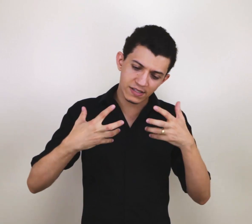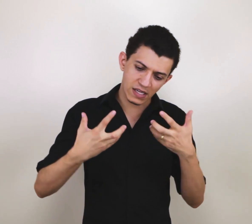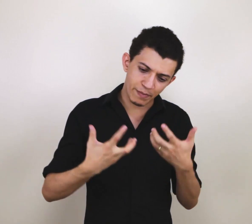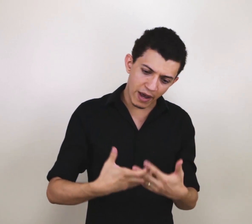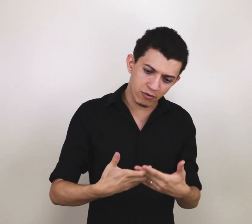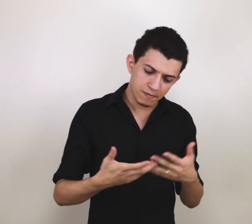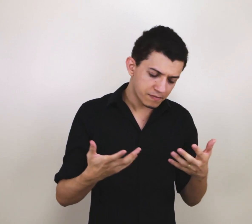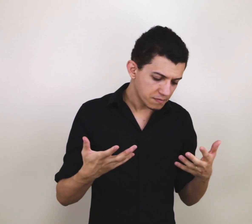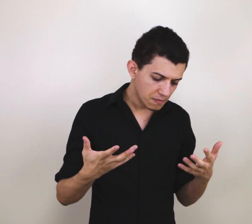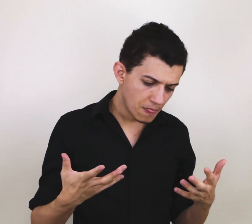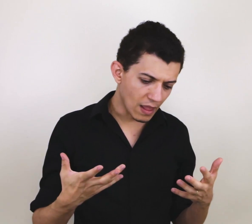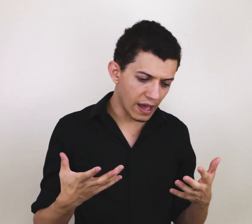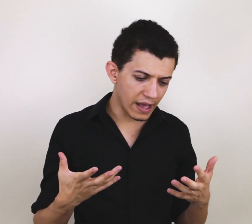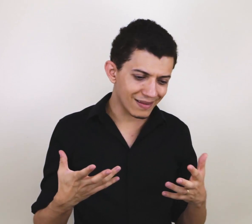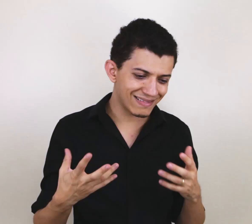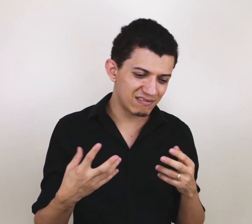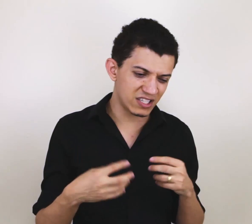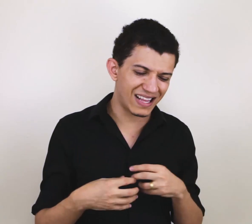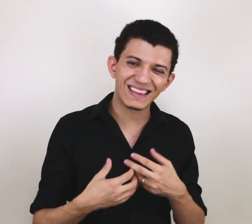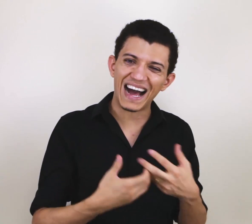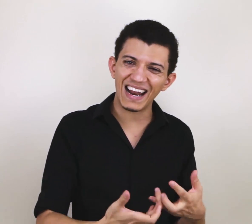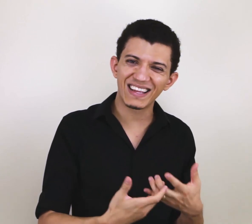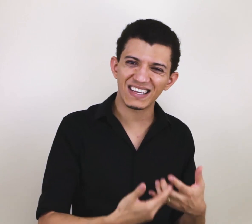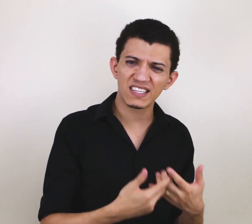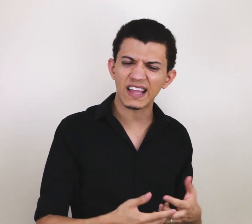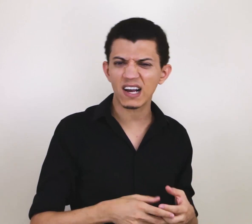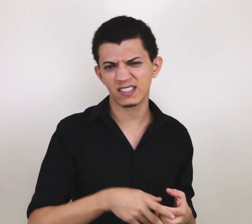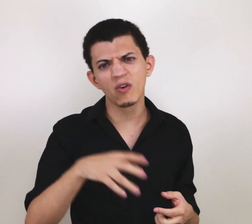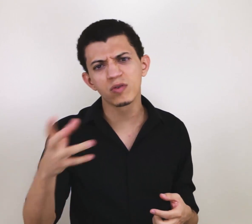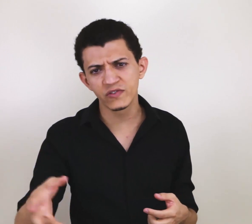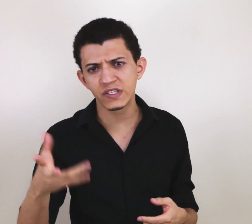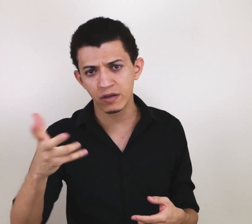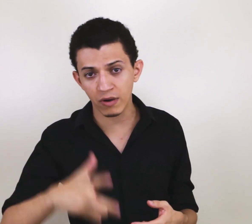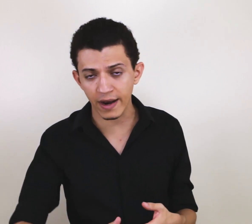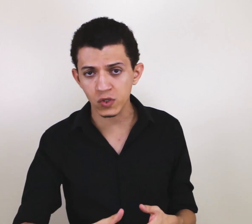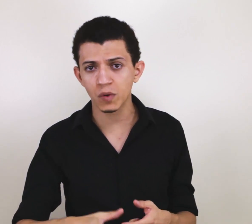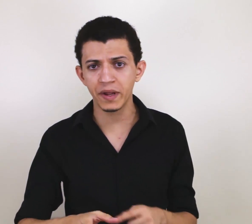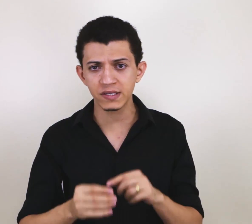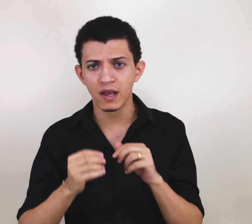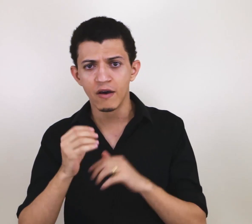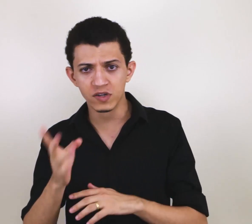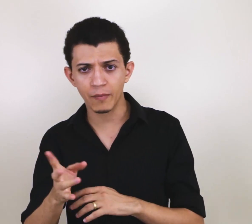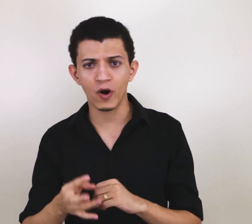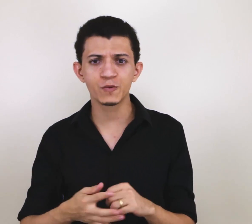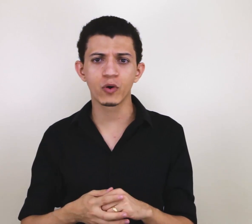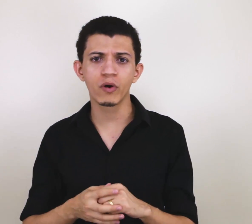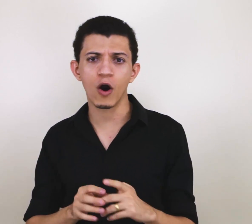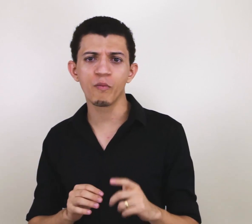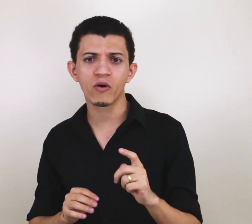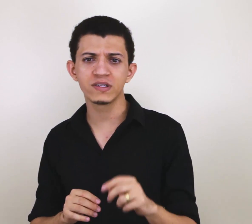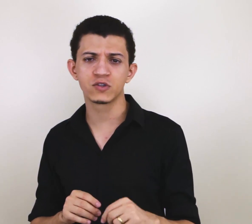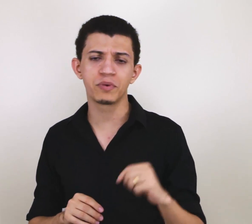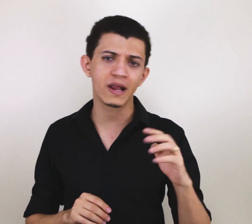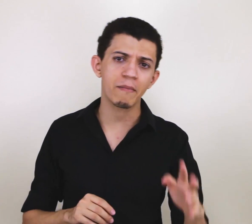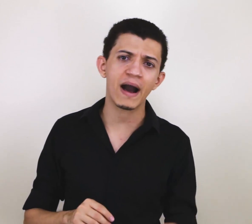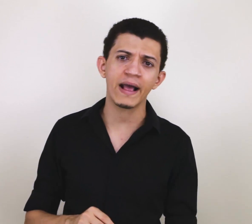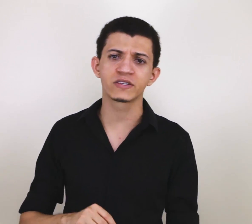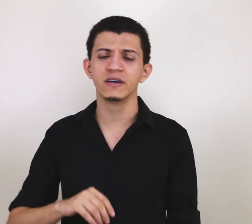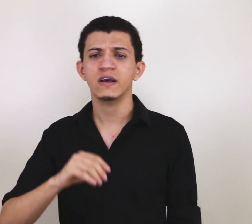aspecto de detalhe aqui da sintaxe, tem outros vídeos aqui no canal sobre isso, você pode procurar alguma coisa sobre gramática,